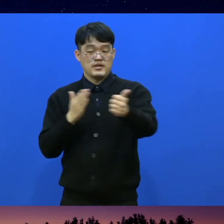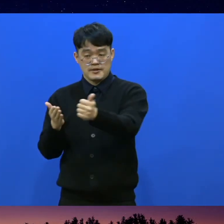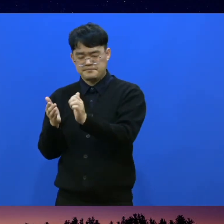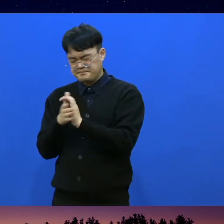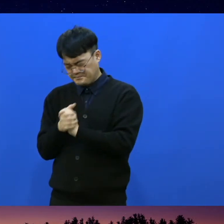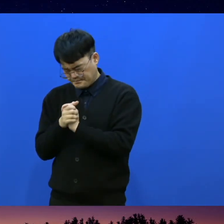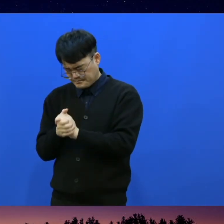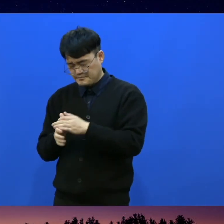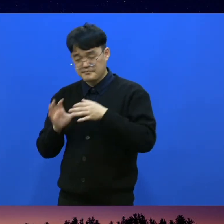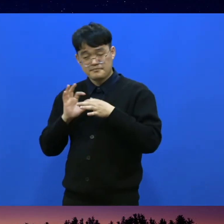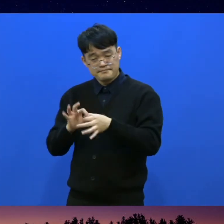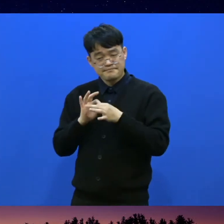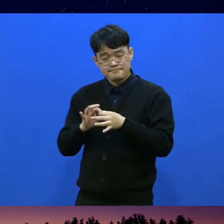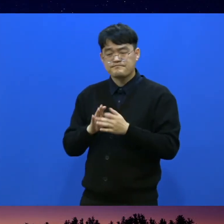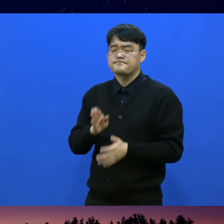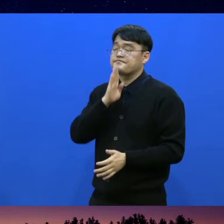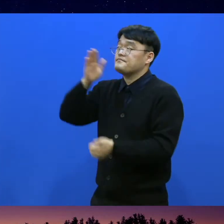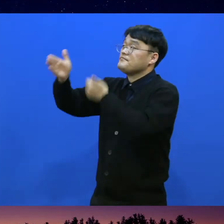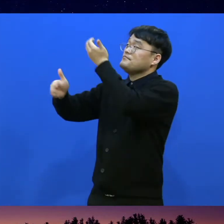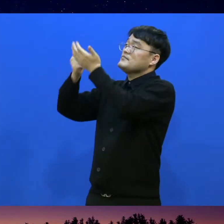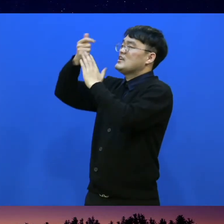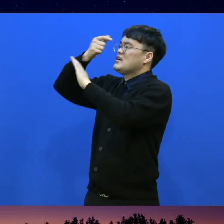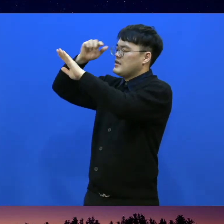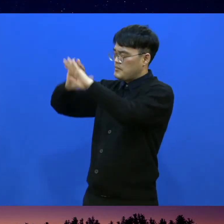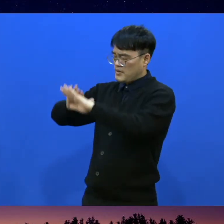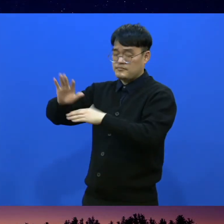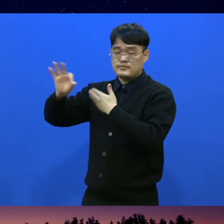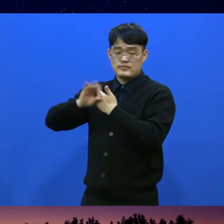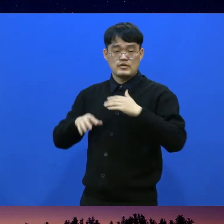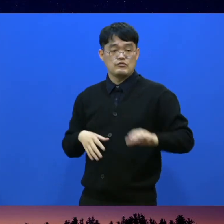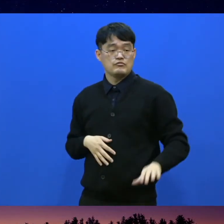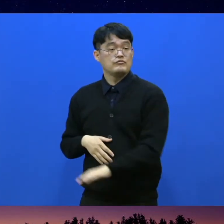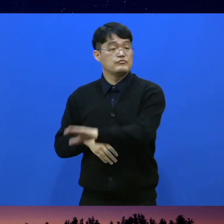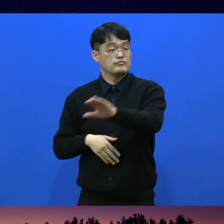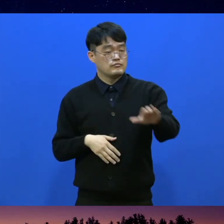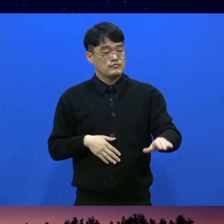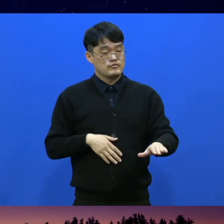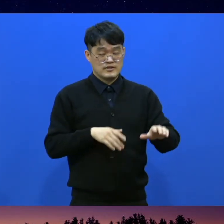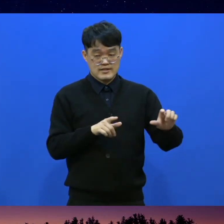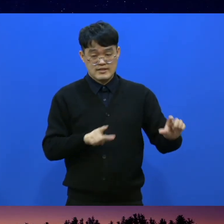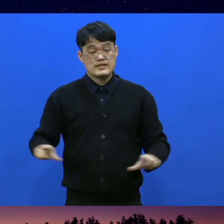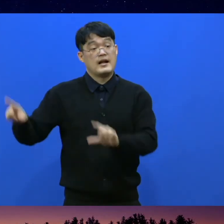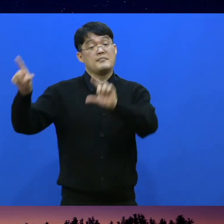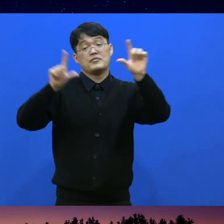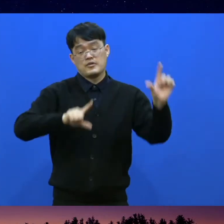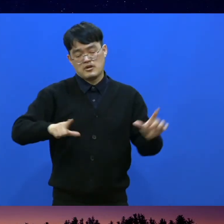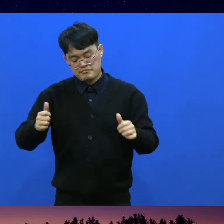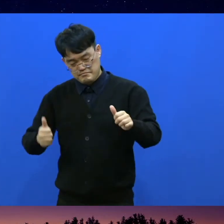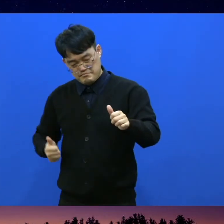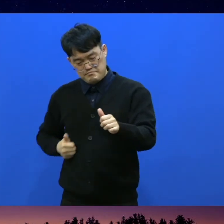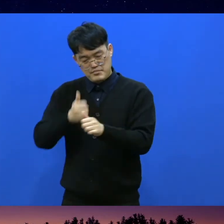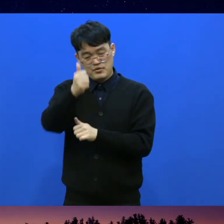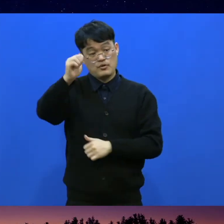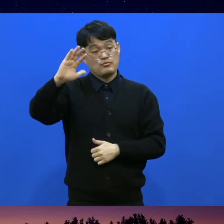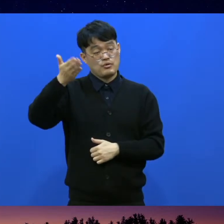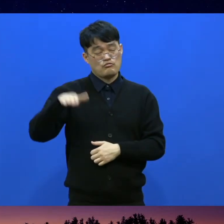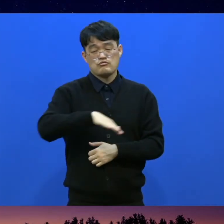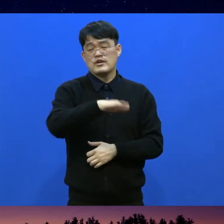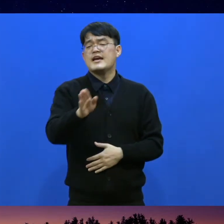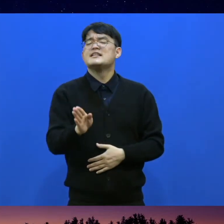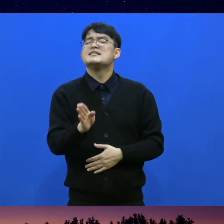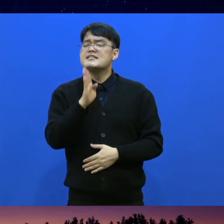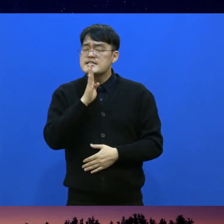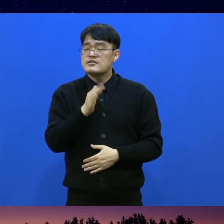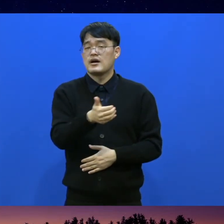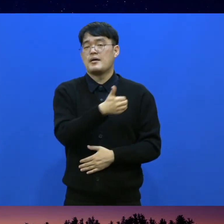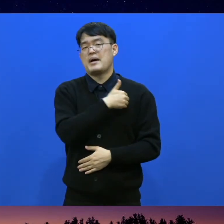기도를 통하여 참으로 하나님을 예배한다면 우리는 일상에서 승리하게 될 것이고, 우리의 진정한